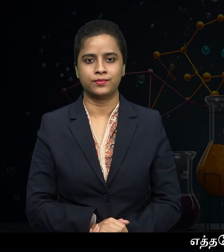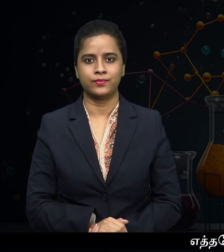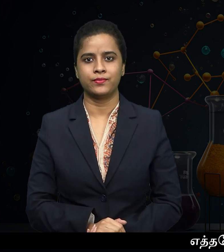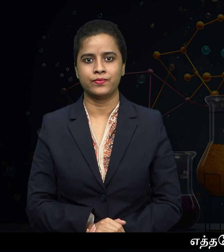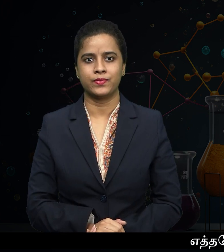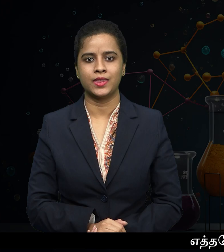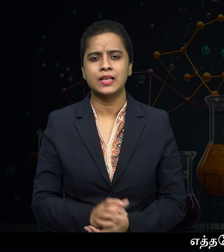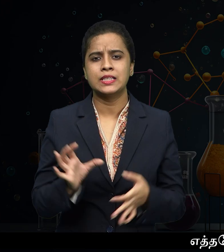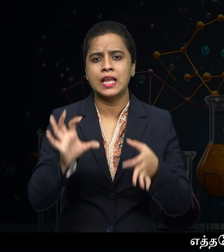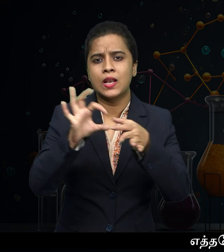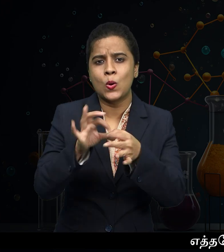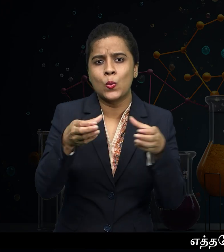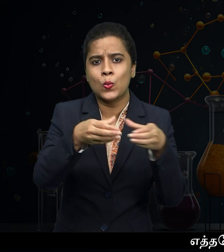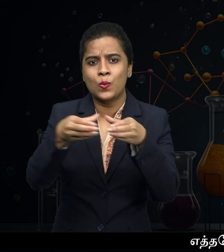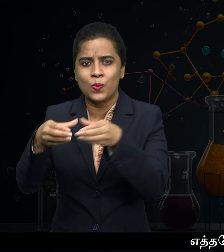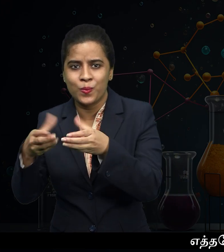எத்தனாயிக் அமிலம்,